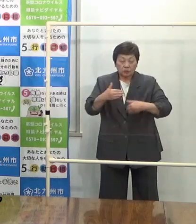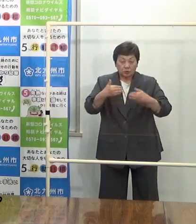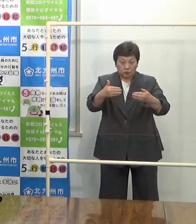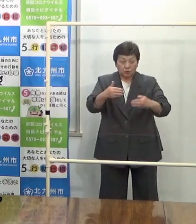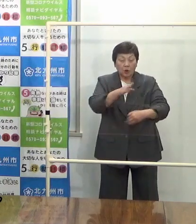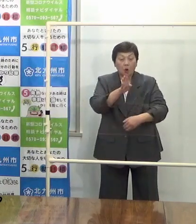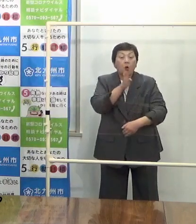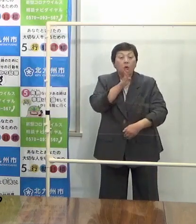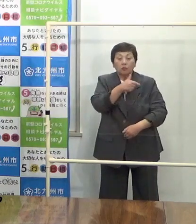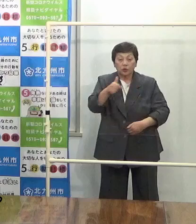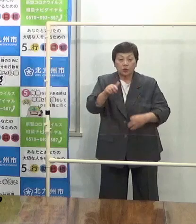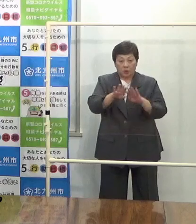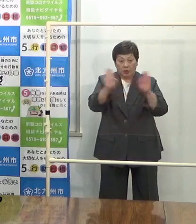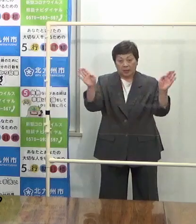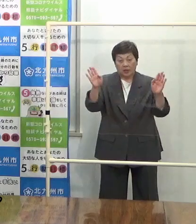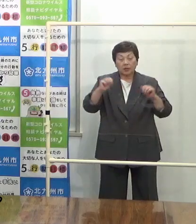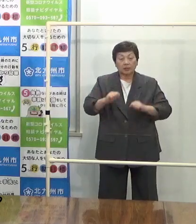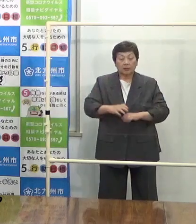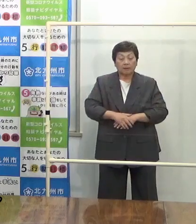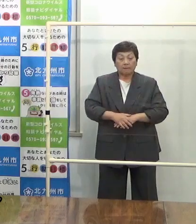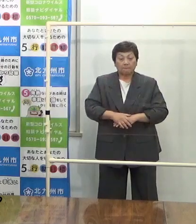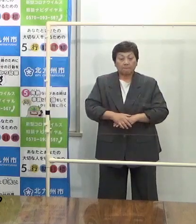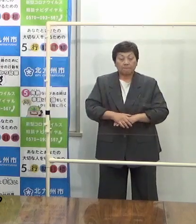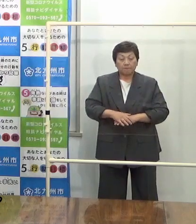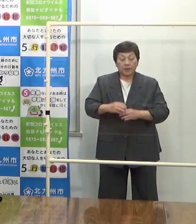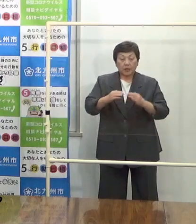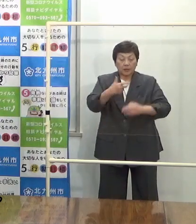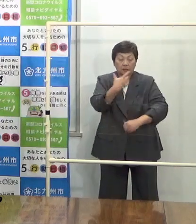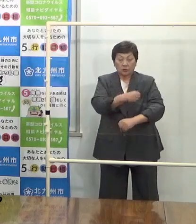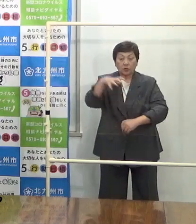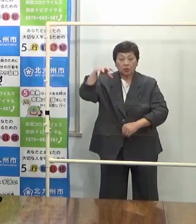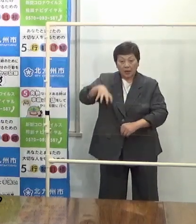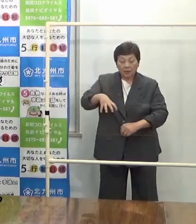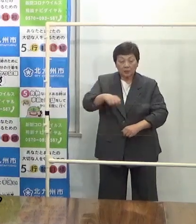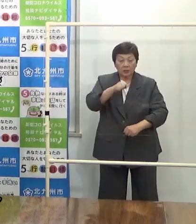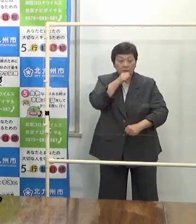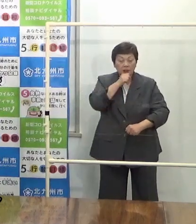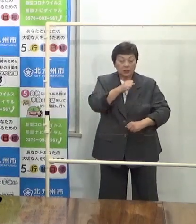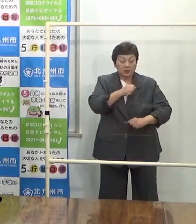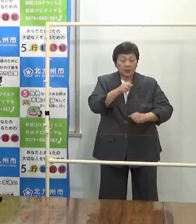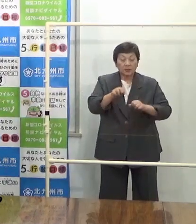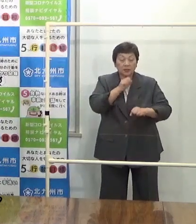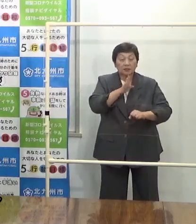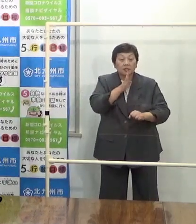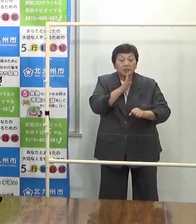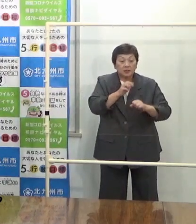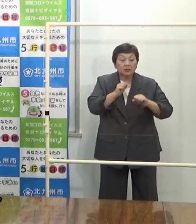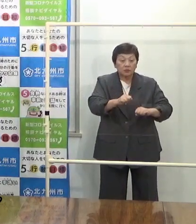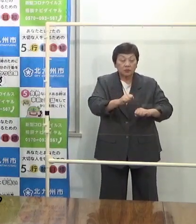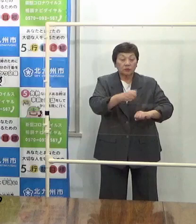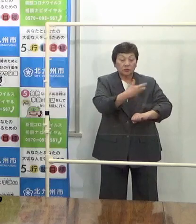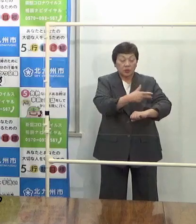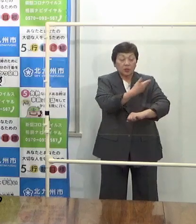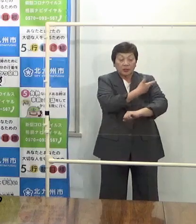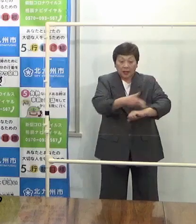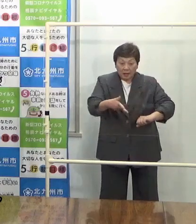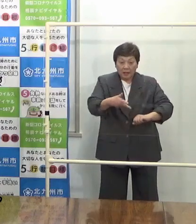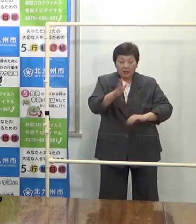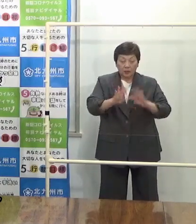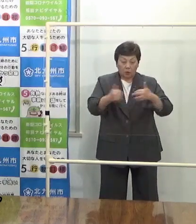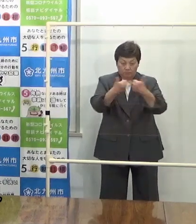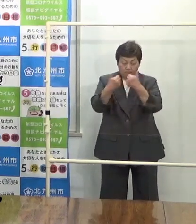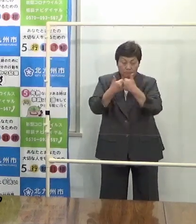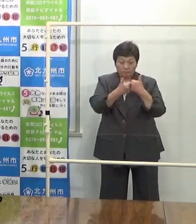この会議におきましては、接種会場、実施体制、 接種の流れなどを協議いたします